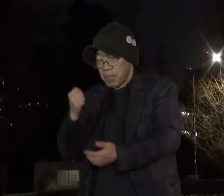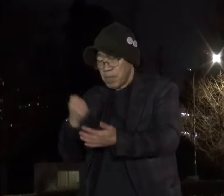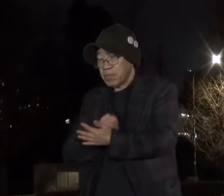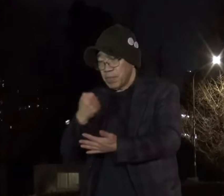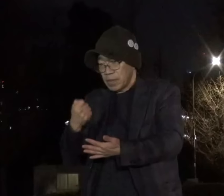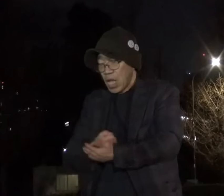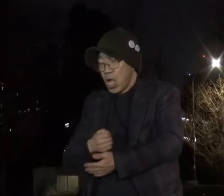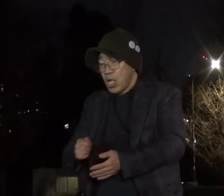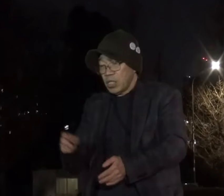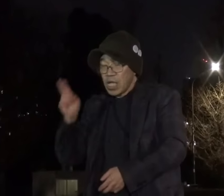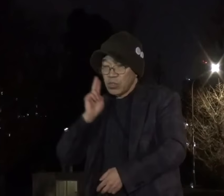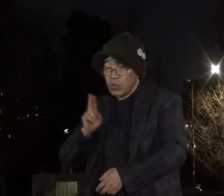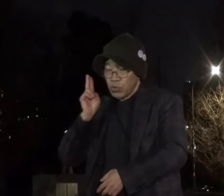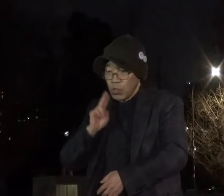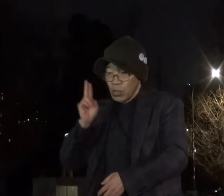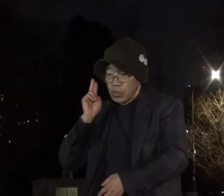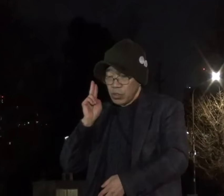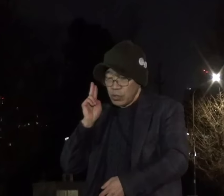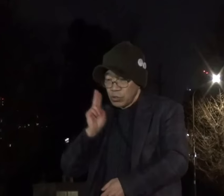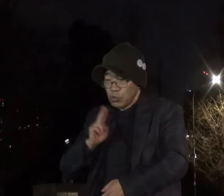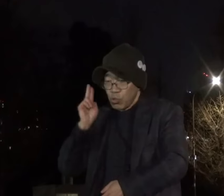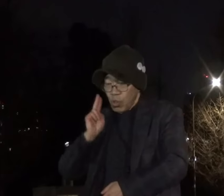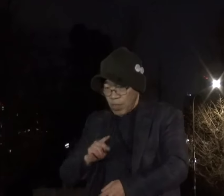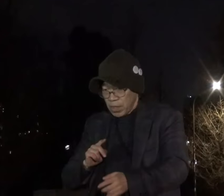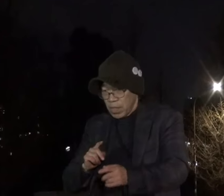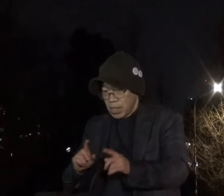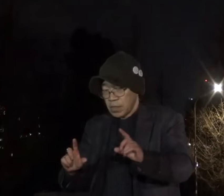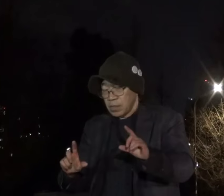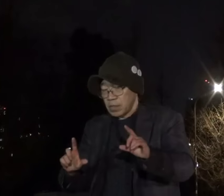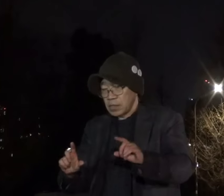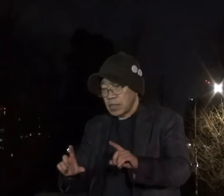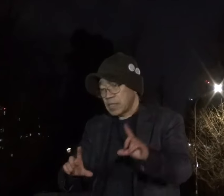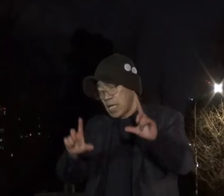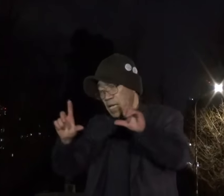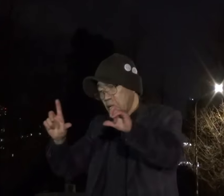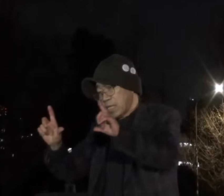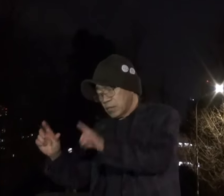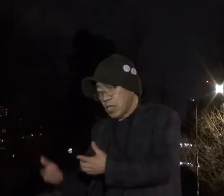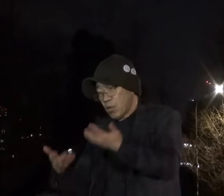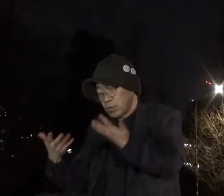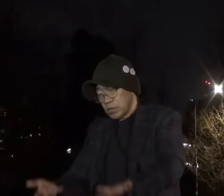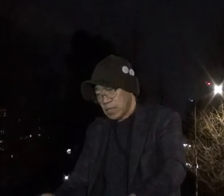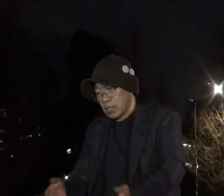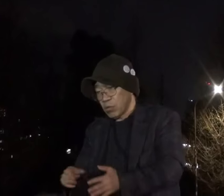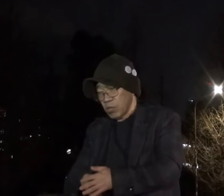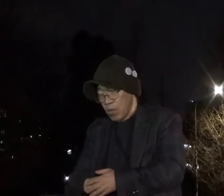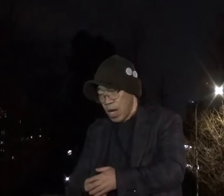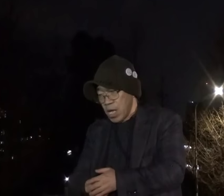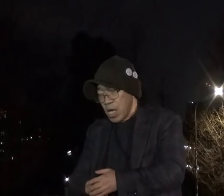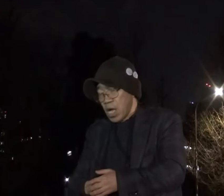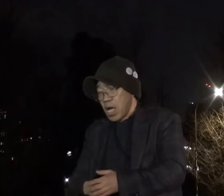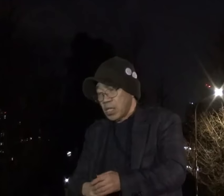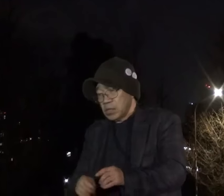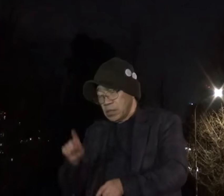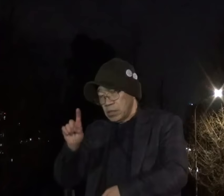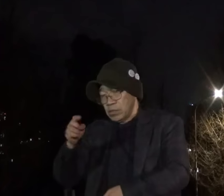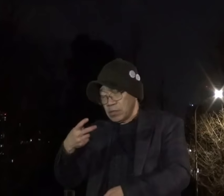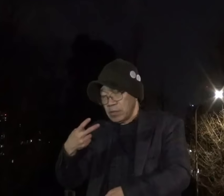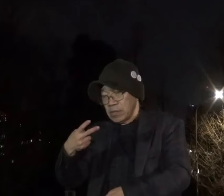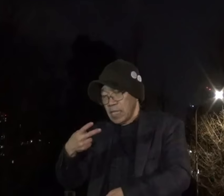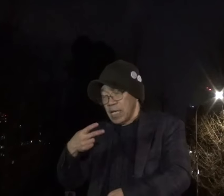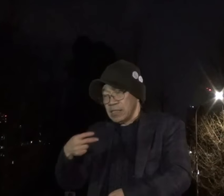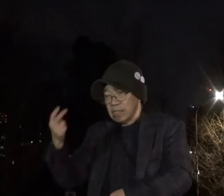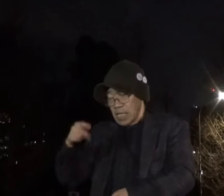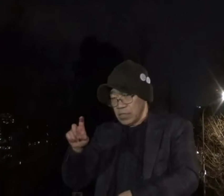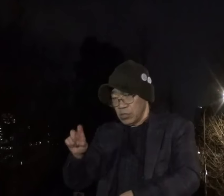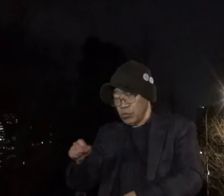仕事を見つけ、生活が落ち着き始めた矢先、2017年3月で住宅支援が打ち切られるとか、2016年